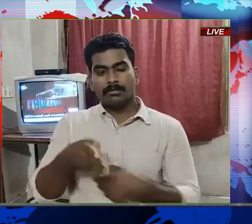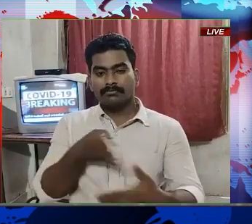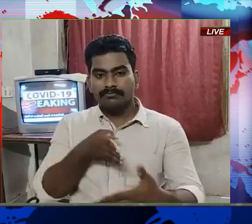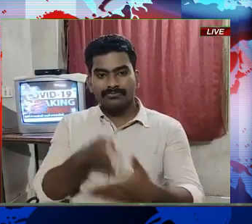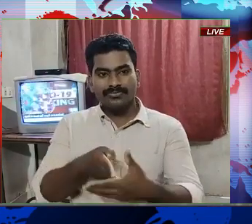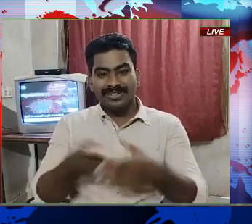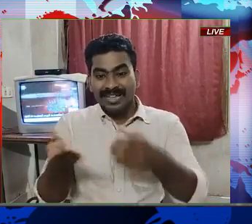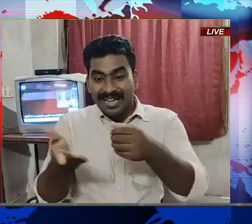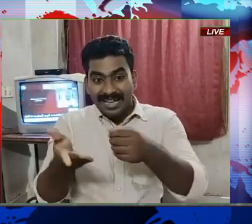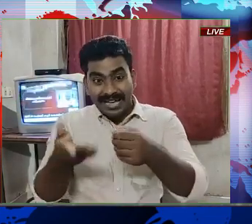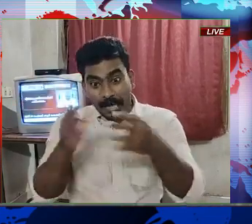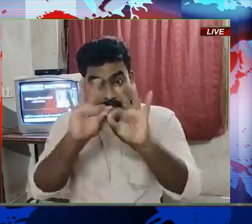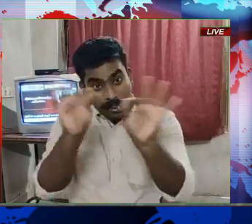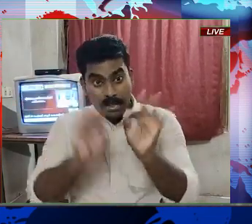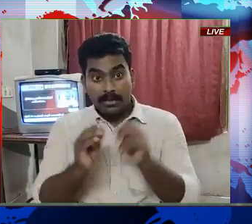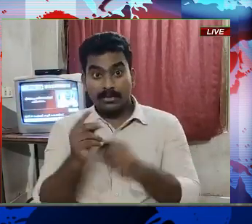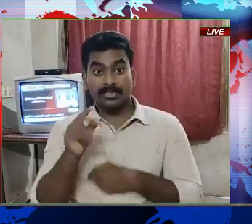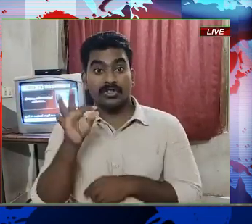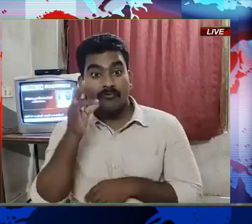കോവിഡ് കഴിഞ്ഞാൽ